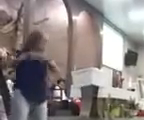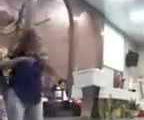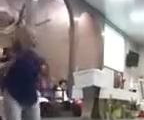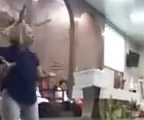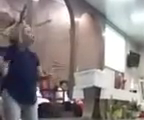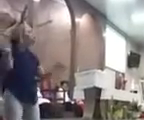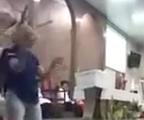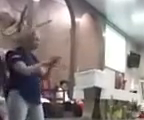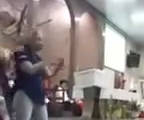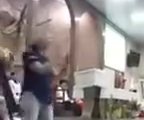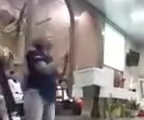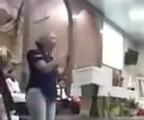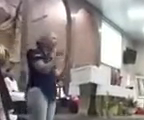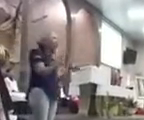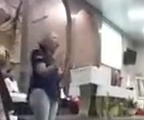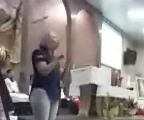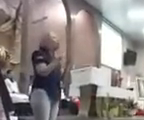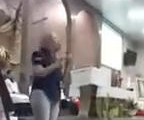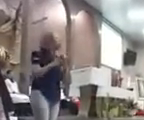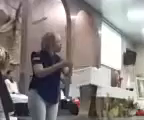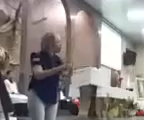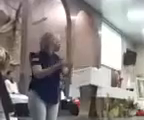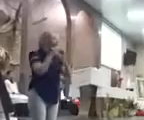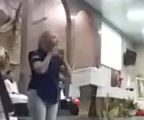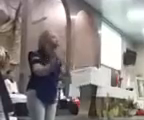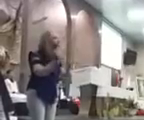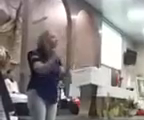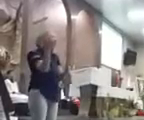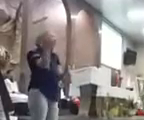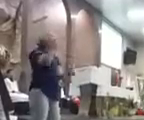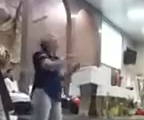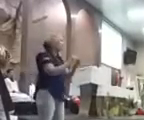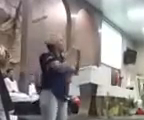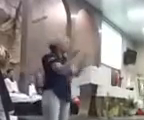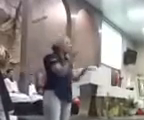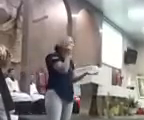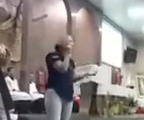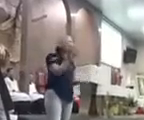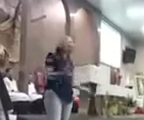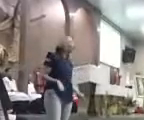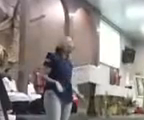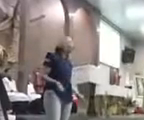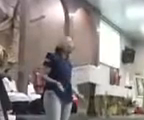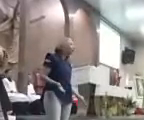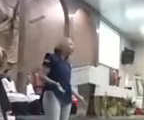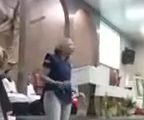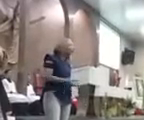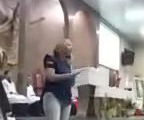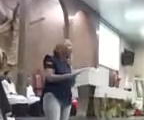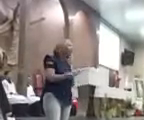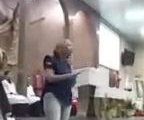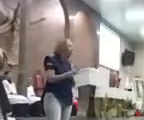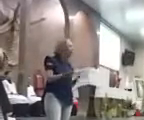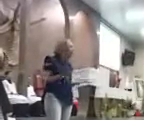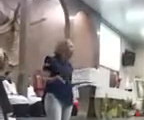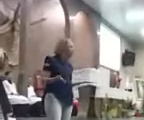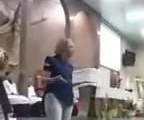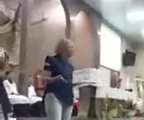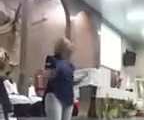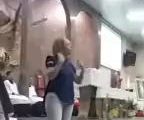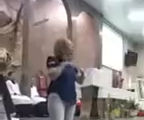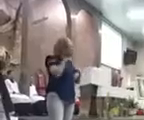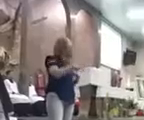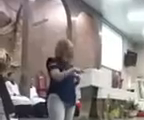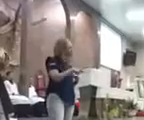graça, levar a graça para dentro da sua pastoral, para dentro da sua família, se nem esses momentos conseguem vir se